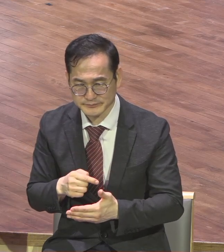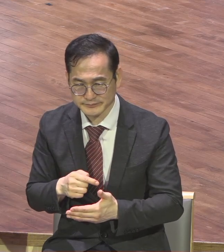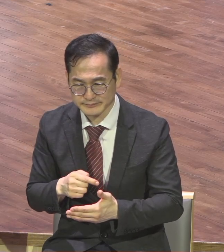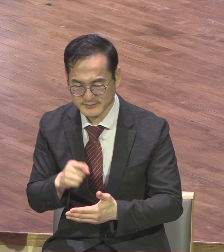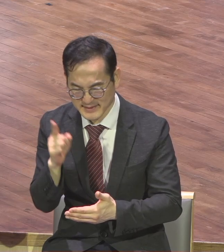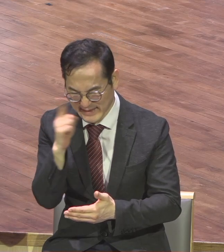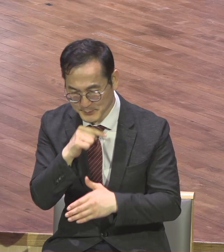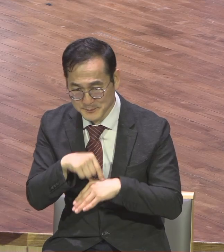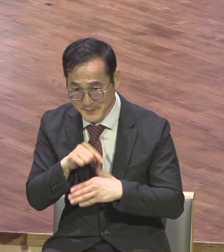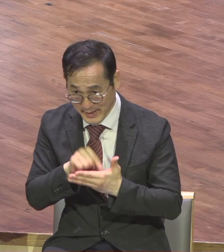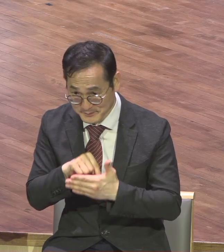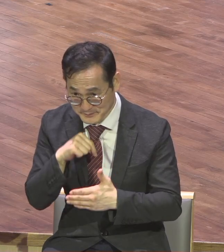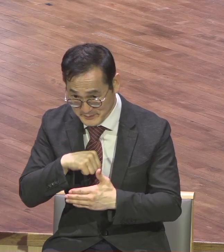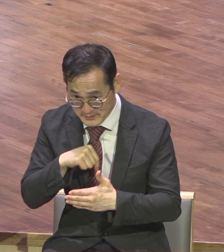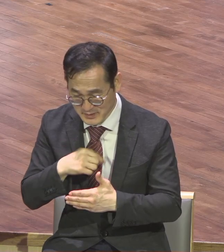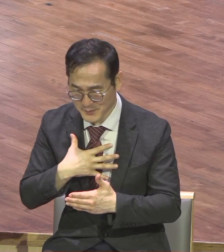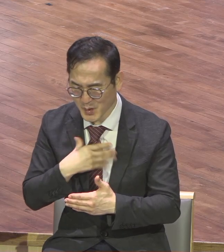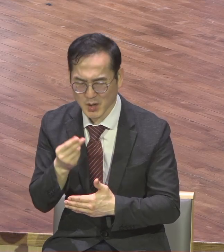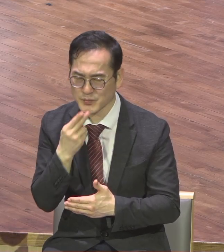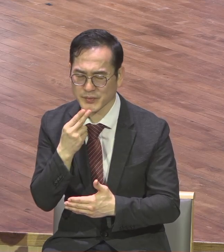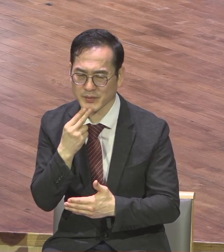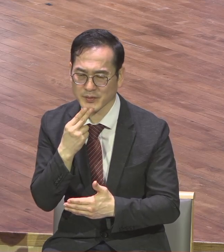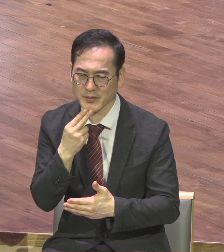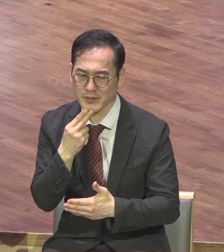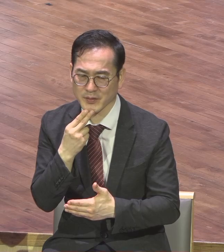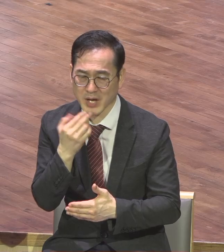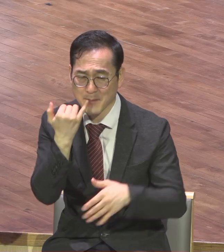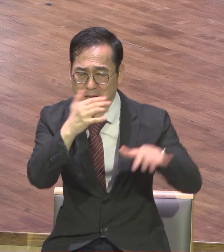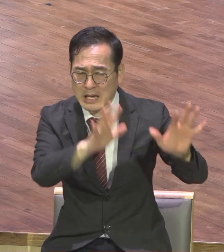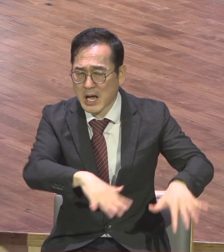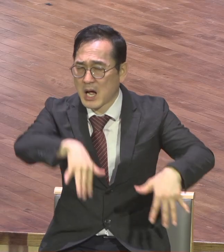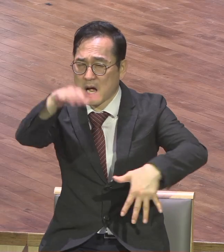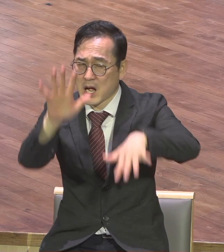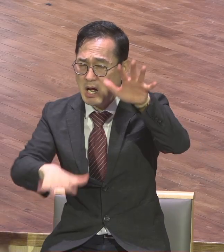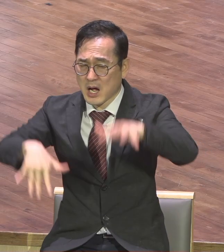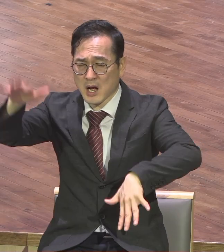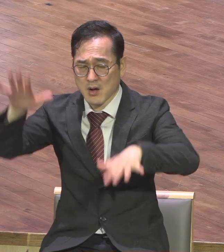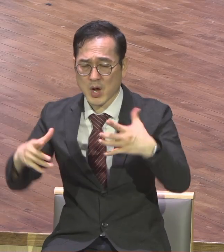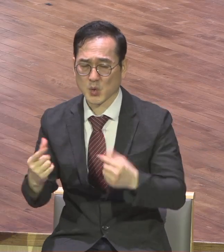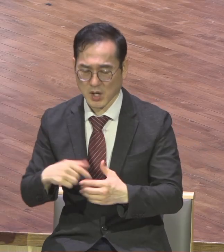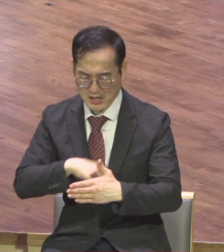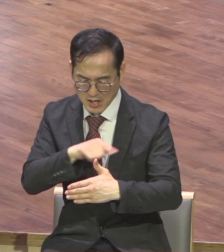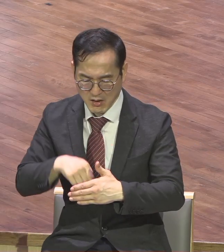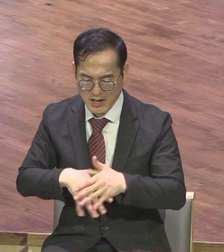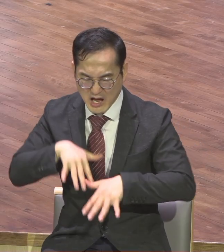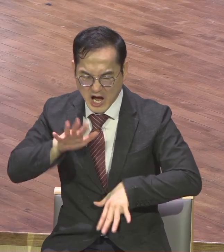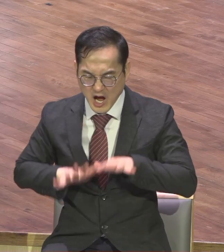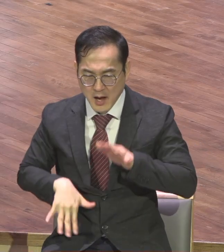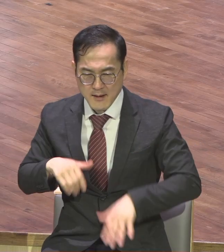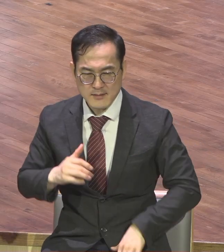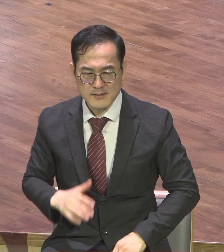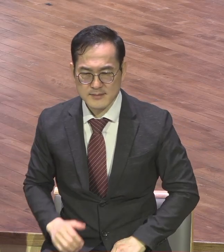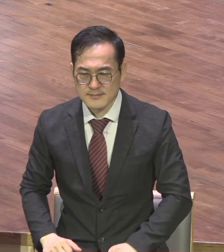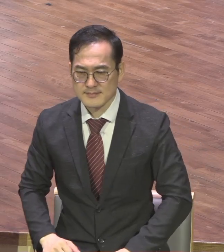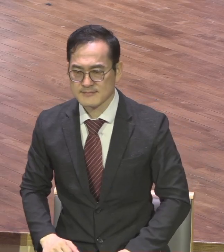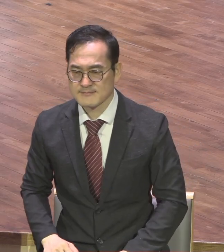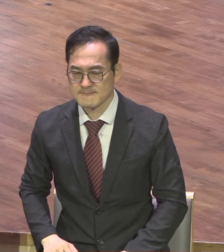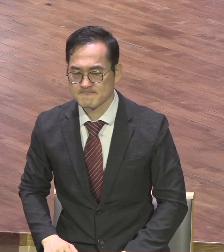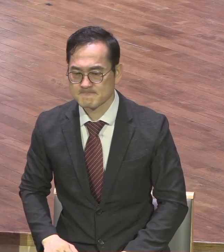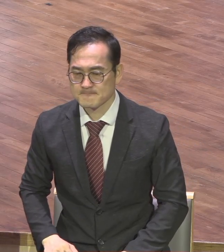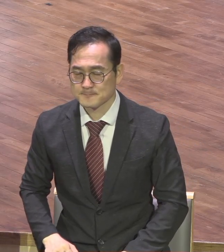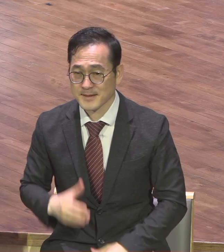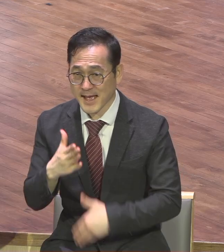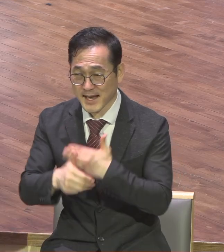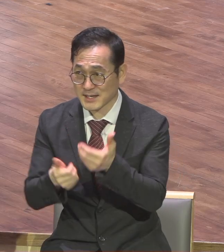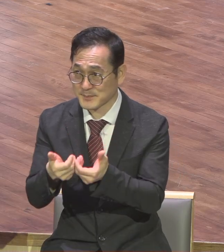평강이 없어요. 마치 요동치는 바다와 같다. 그렇게 말씀하고 있습니다.